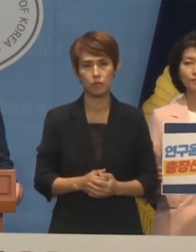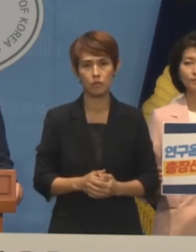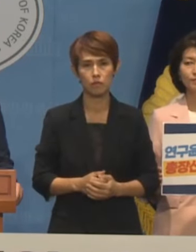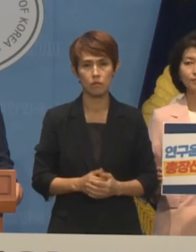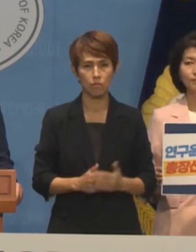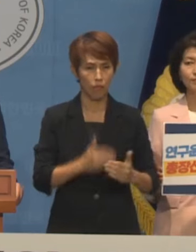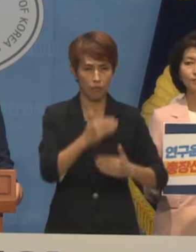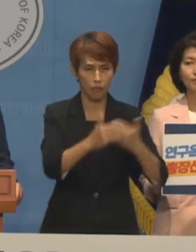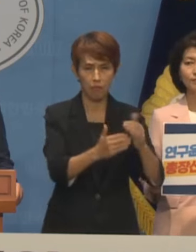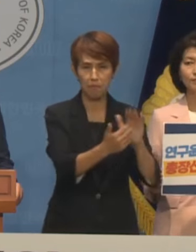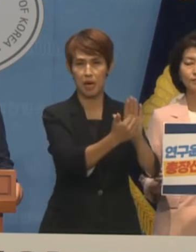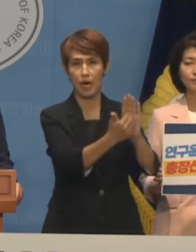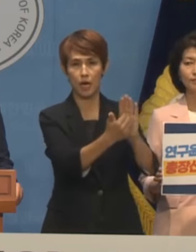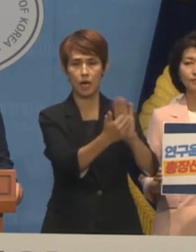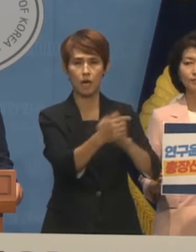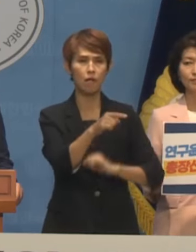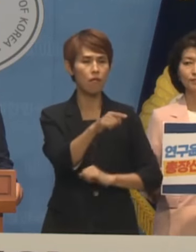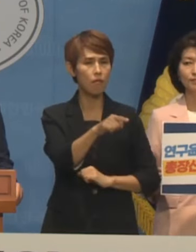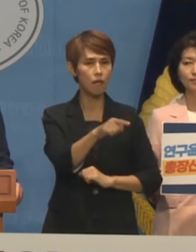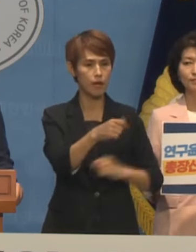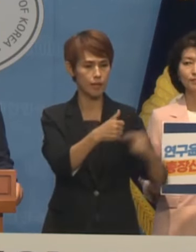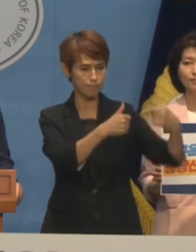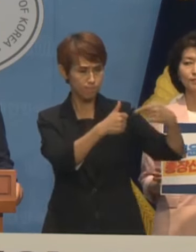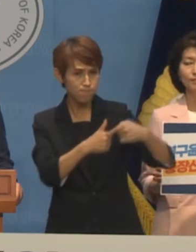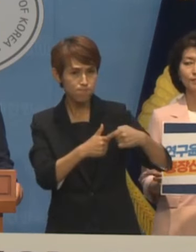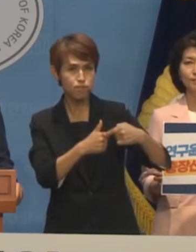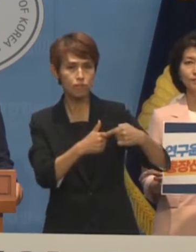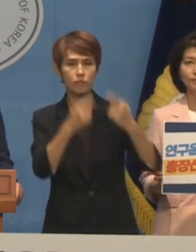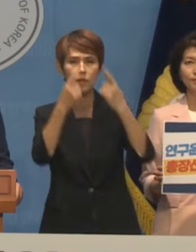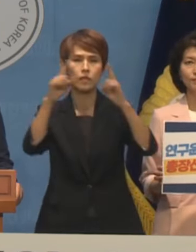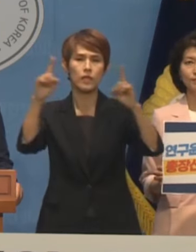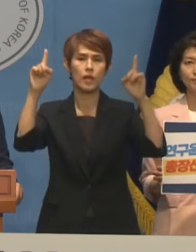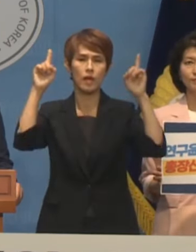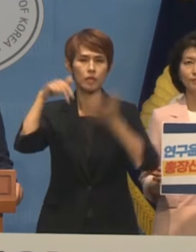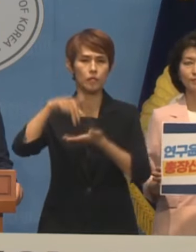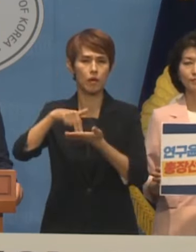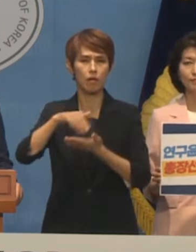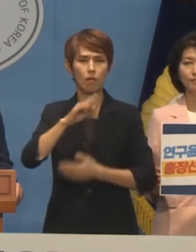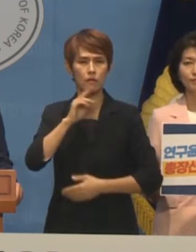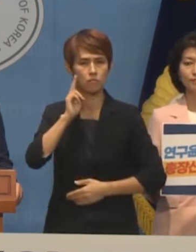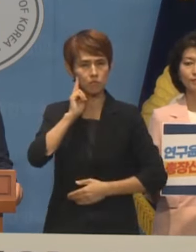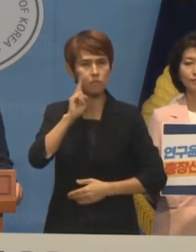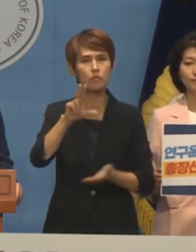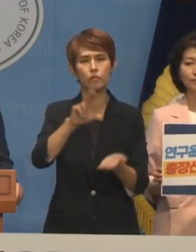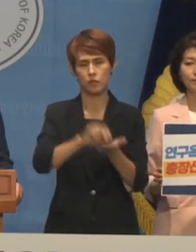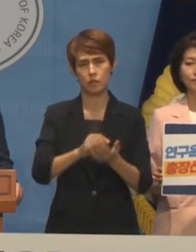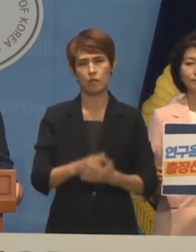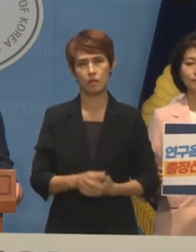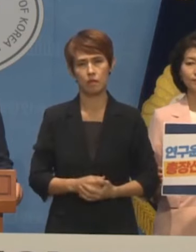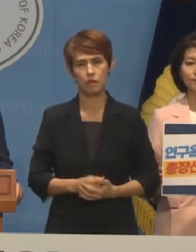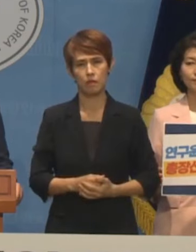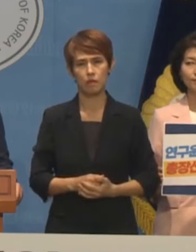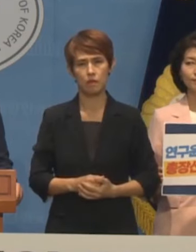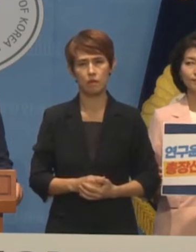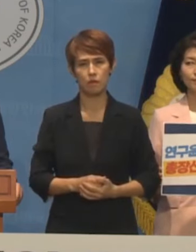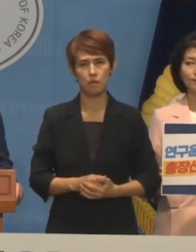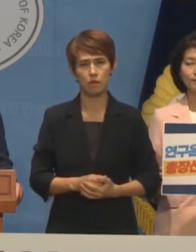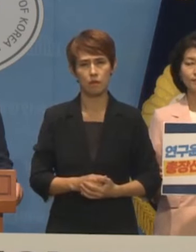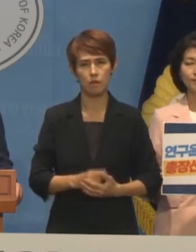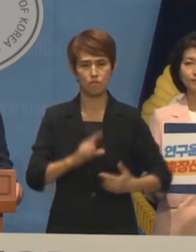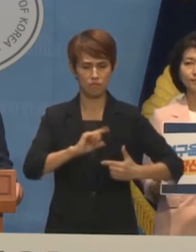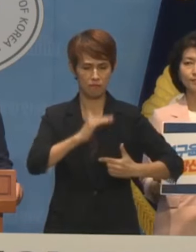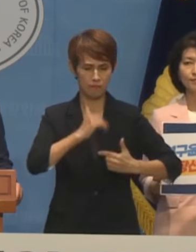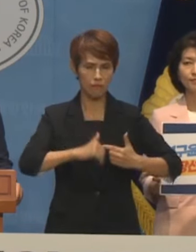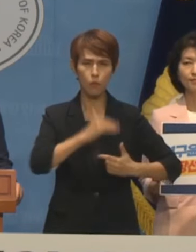못하도록 외부에서 압력이 가해진다면 이것은 대학에 있어서 심각한 불명예이자 영원히 역사에 남을